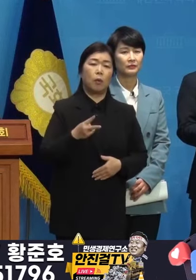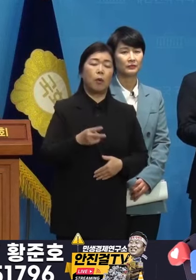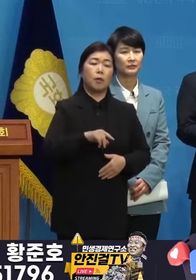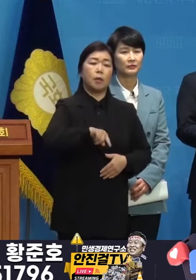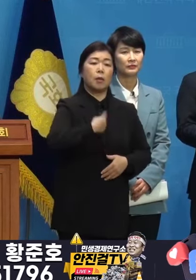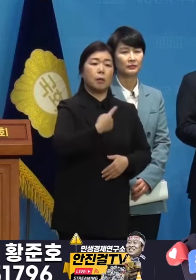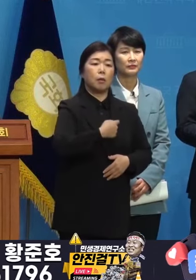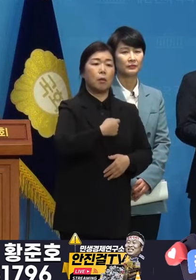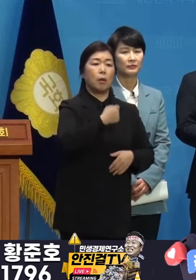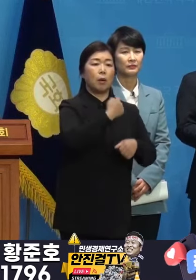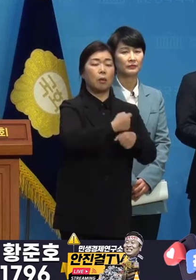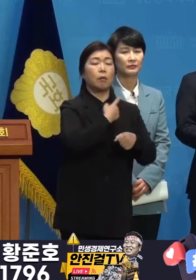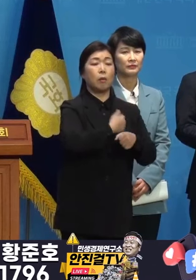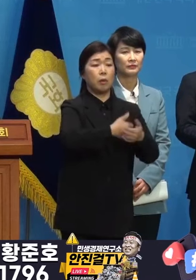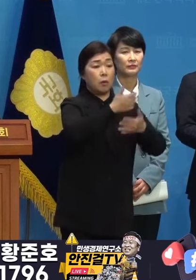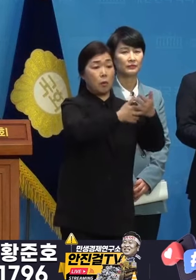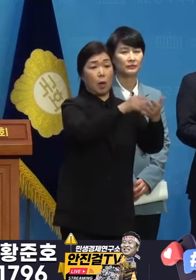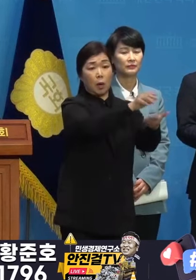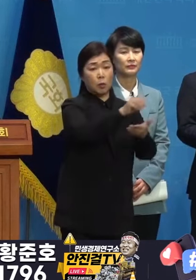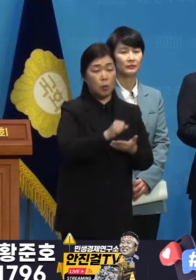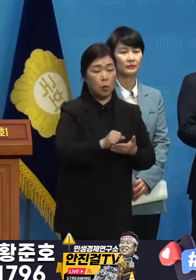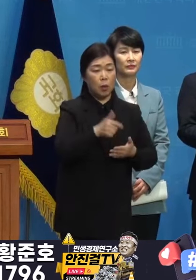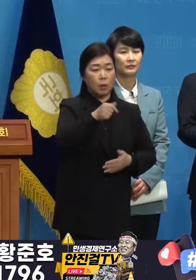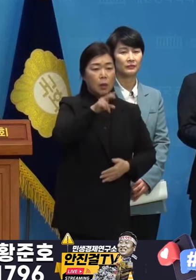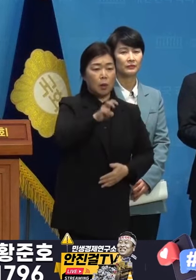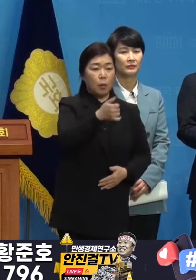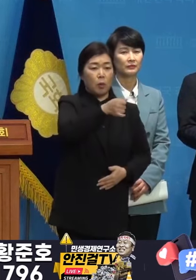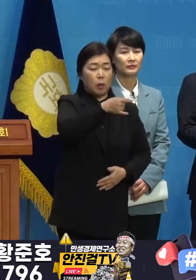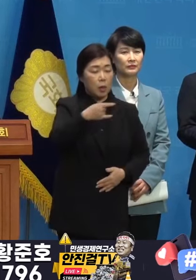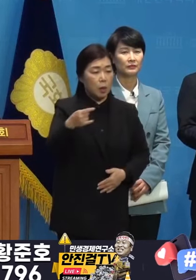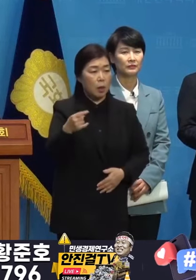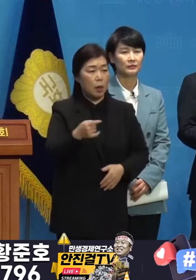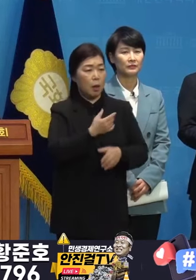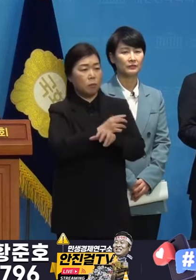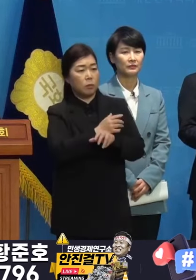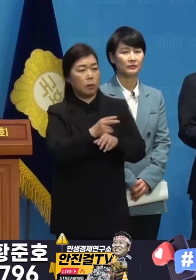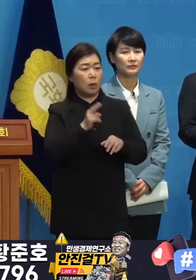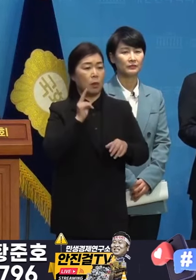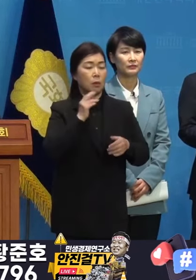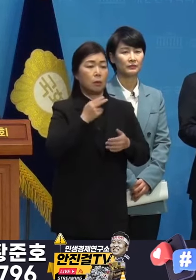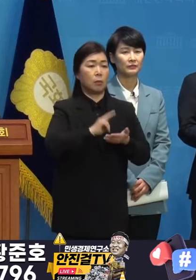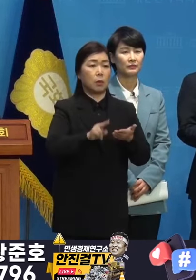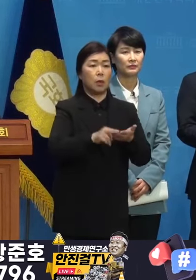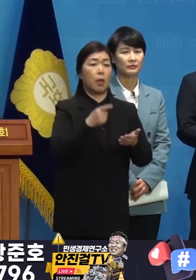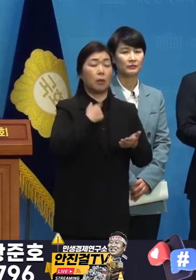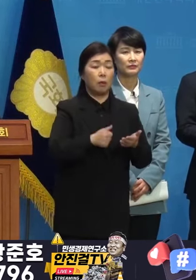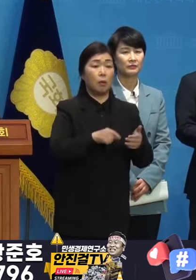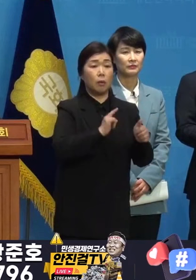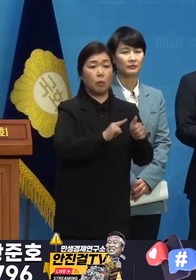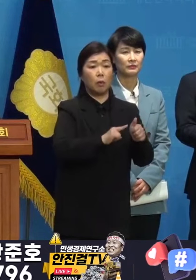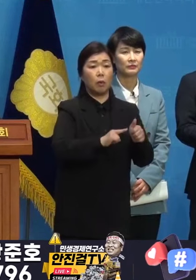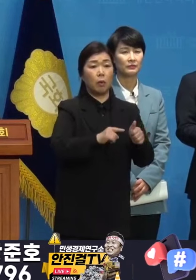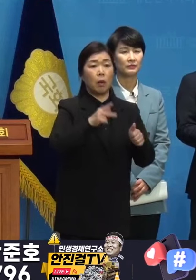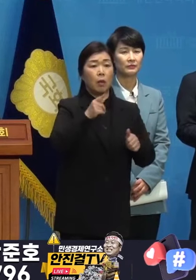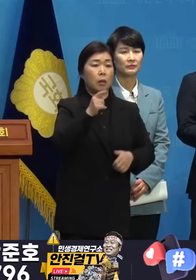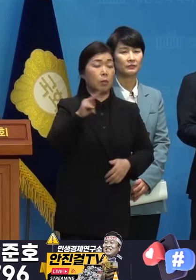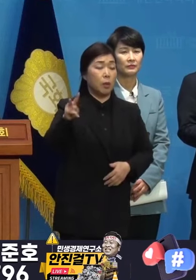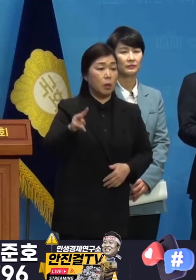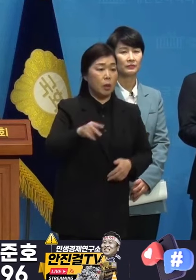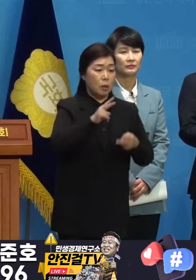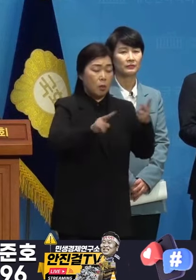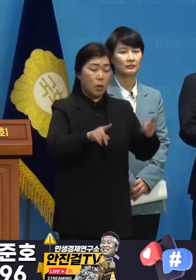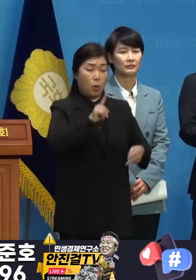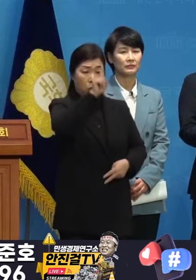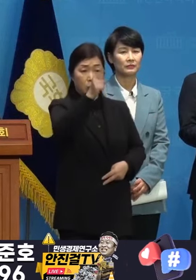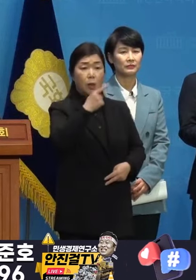자체적으로 확보 영상으로 김건희를 풍자했다 이유만으로 KTV 나서서 형사고 형사 고속 거자 하는